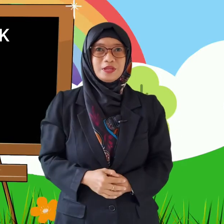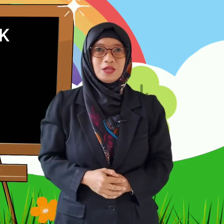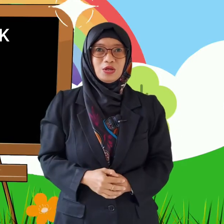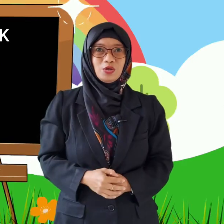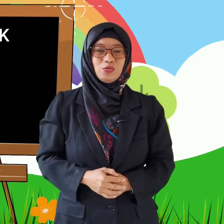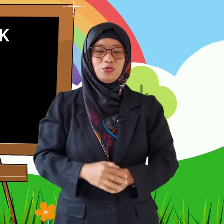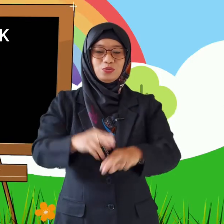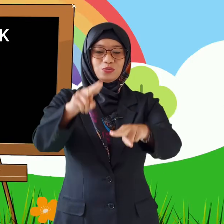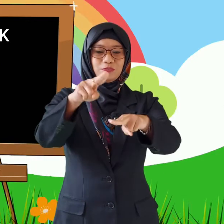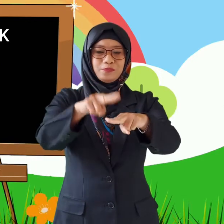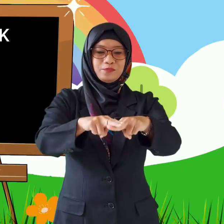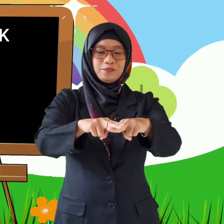Duduk.